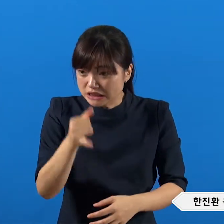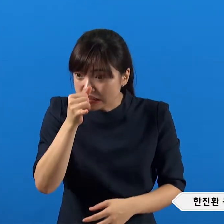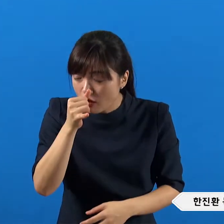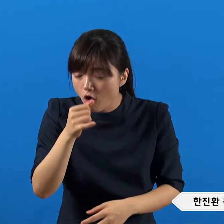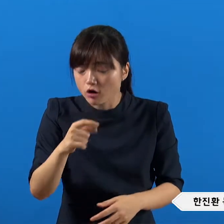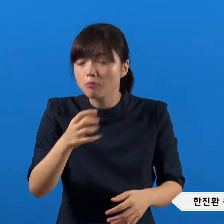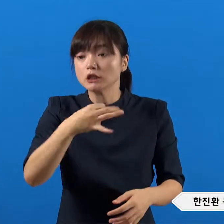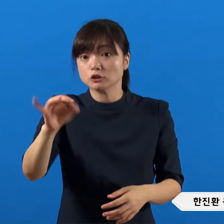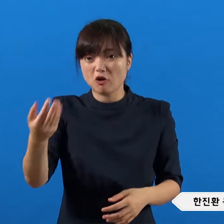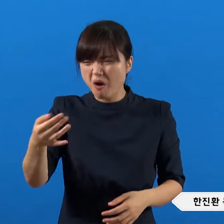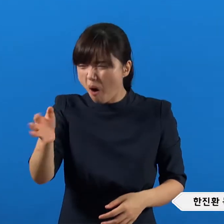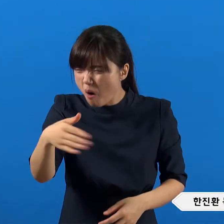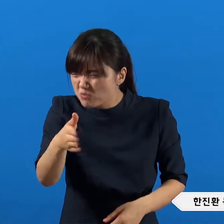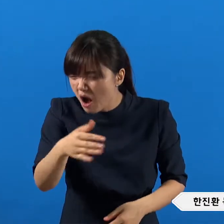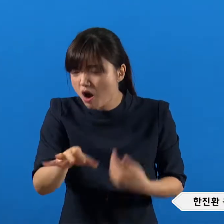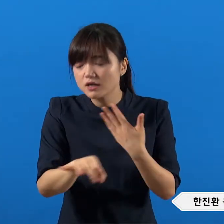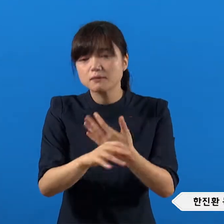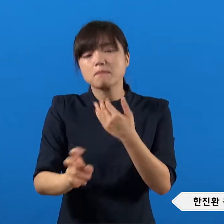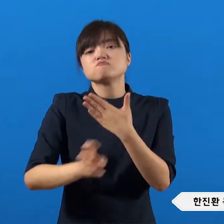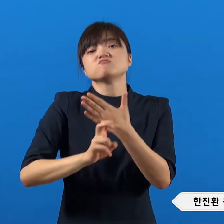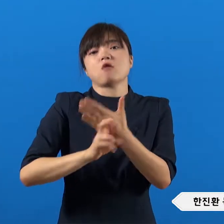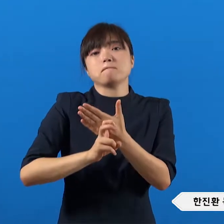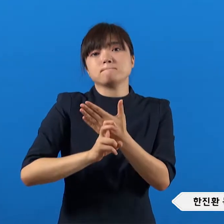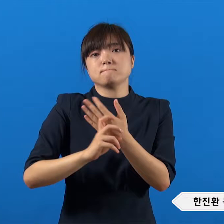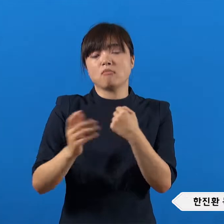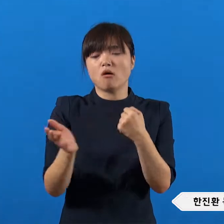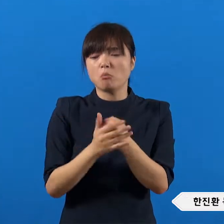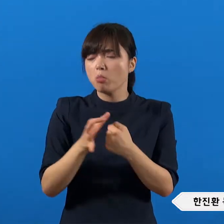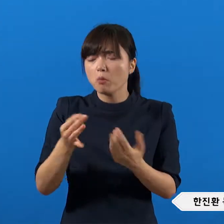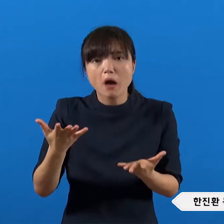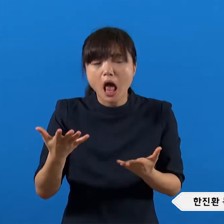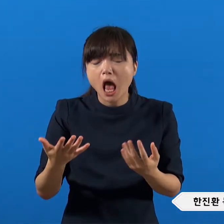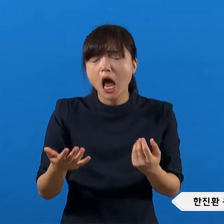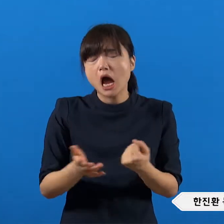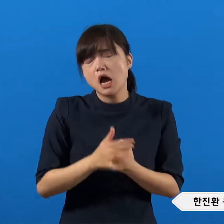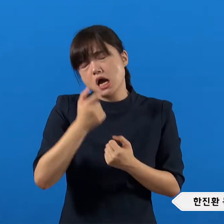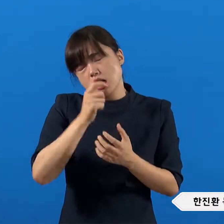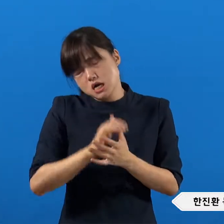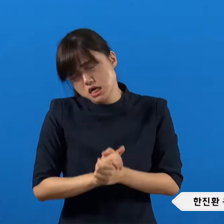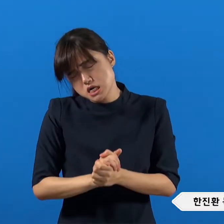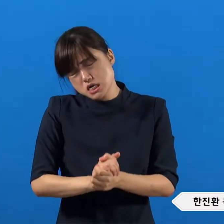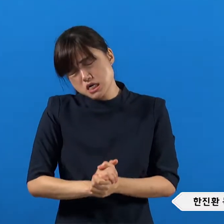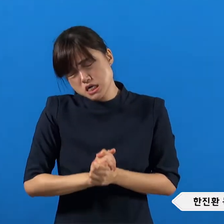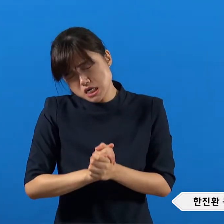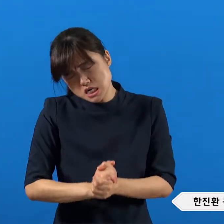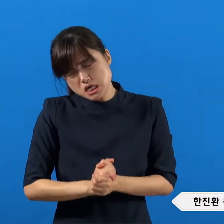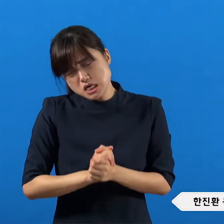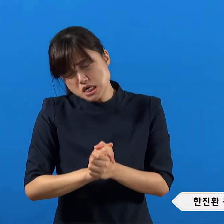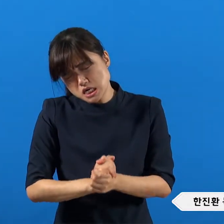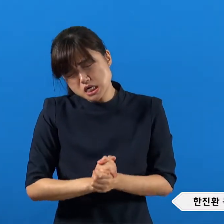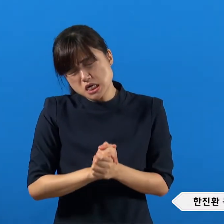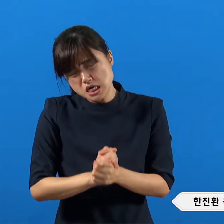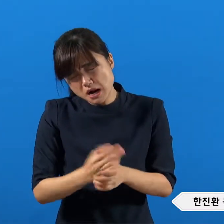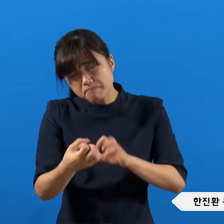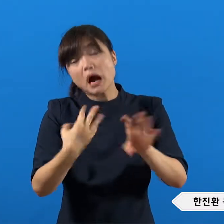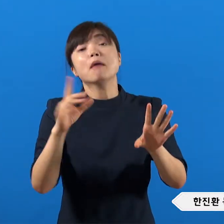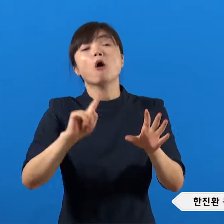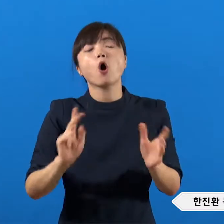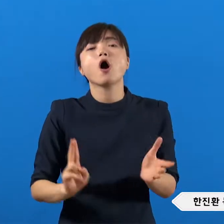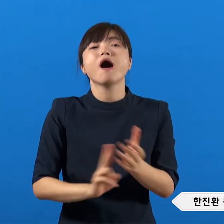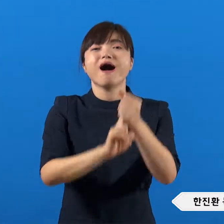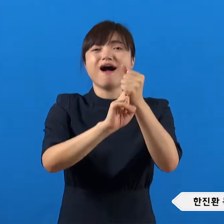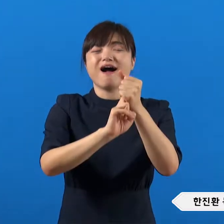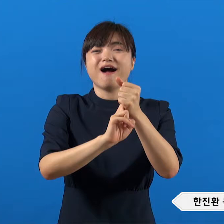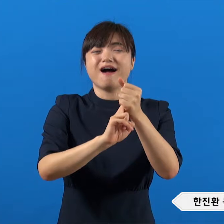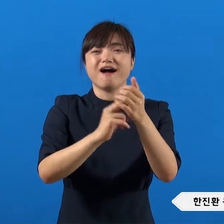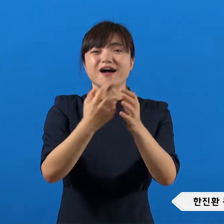있어야 되는데 돈이 어디 있습니까? 또 기도하고 기도하다가 정말 기적적으로 문 닫은